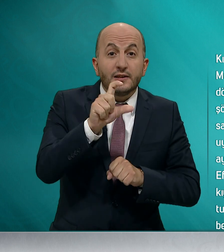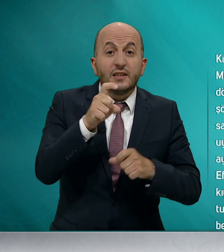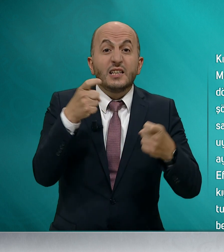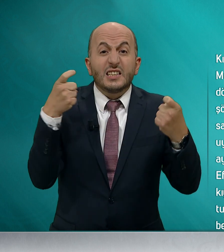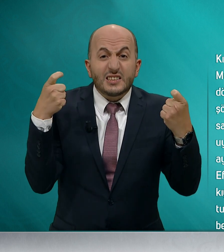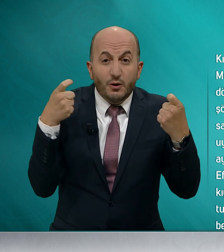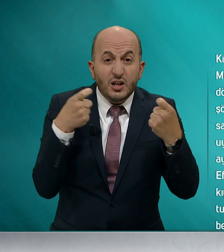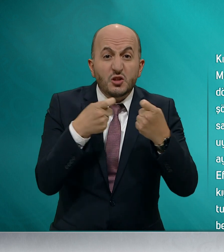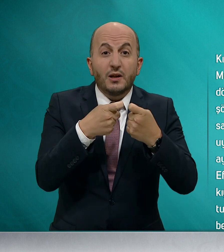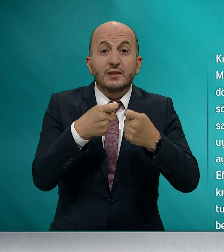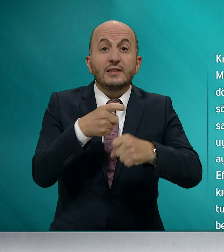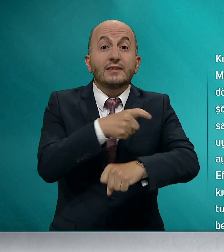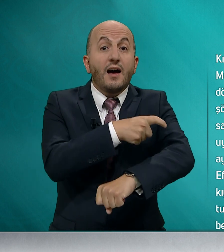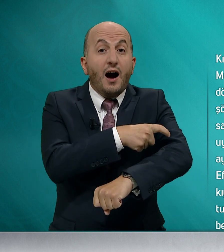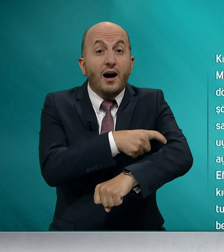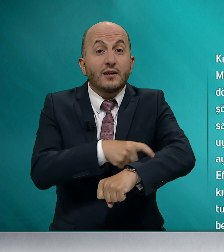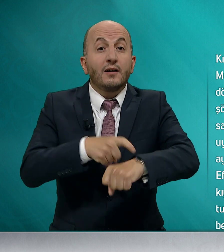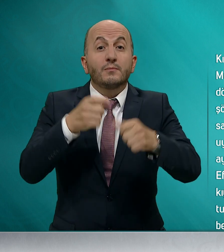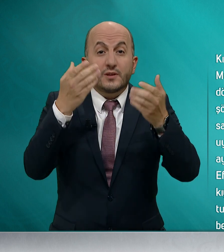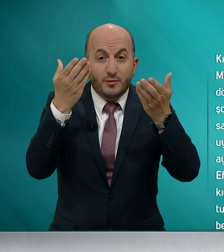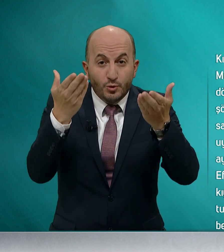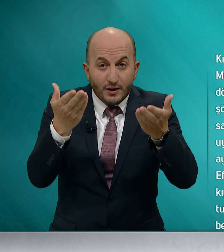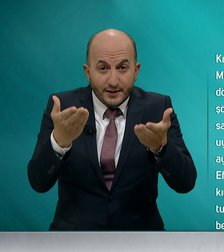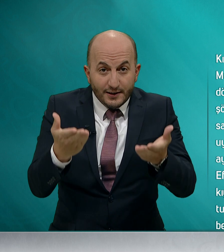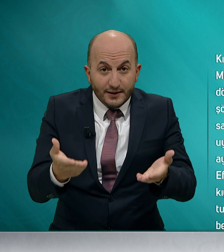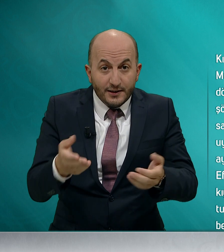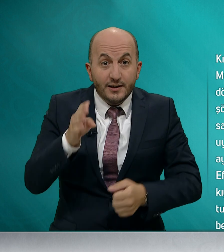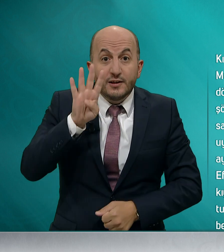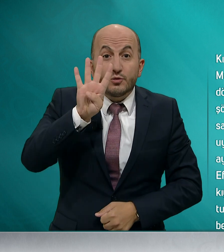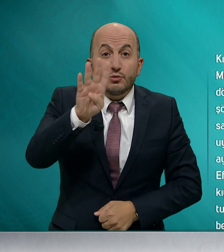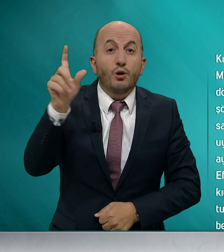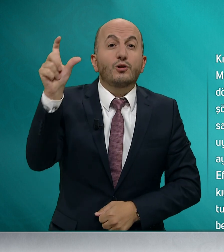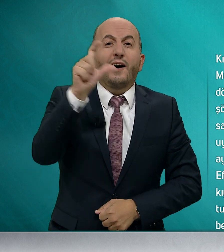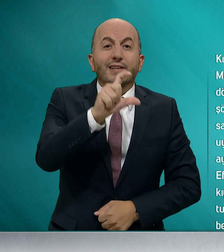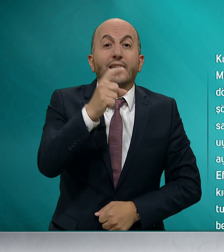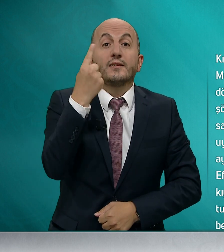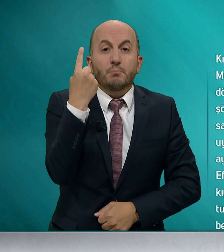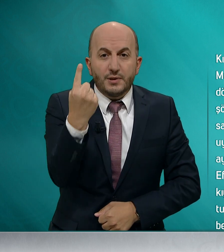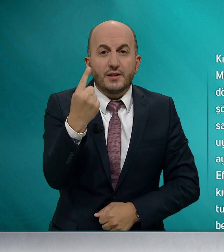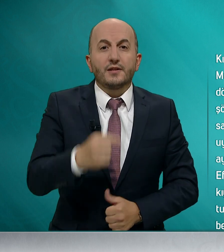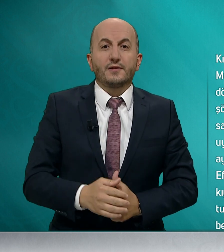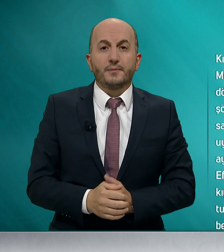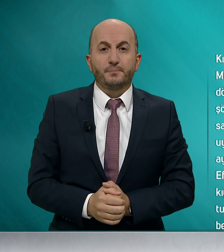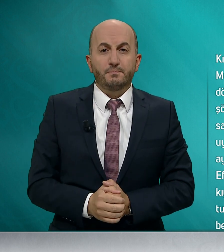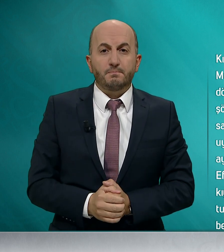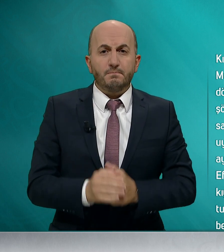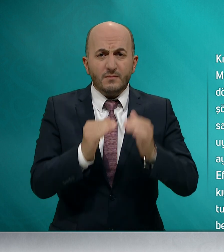ayı, savaşmanın haram kabul edildiği 4 aydan